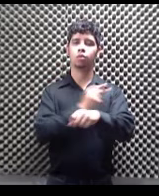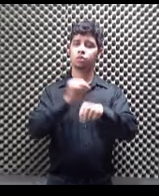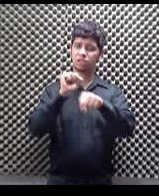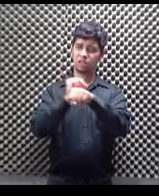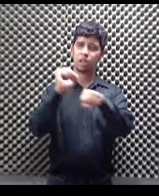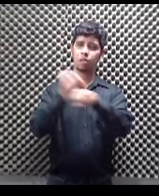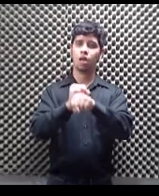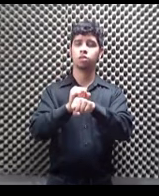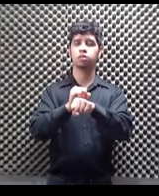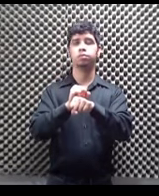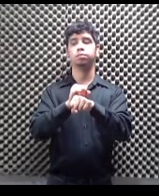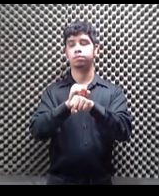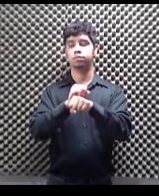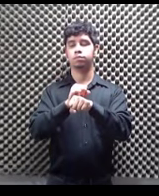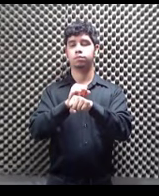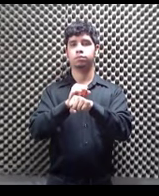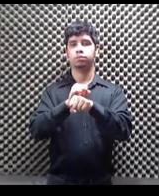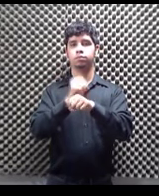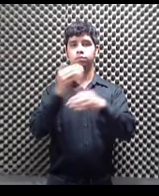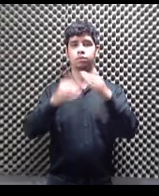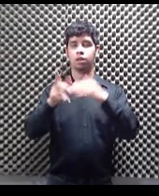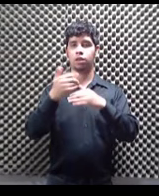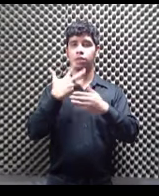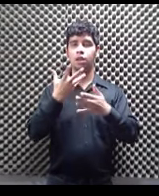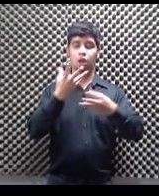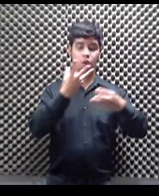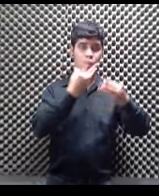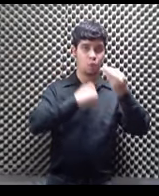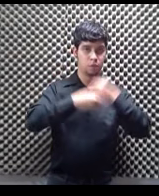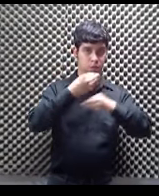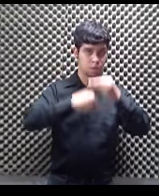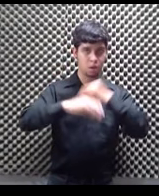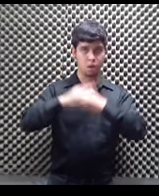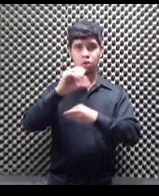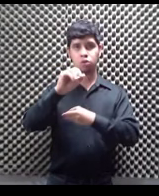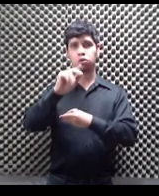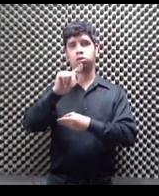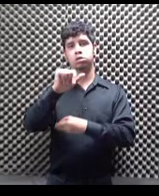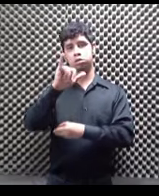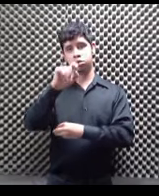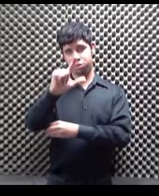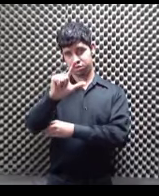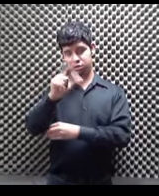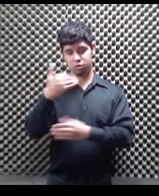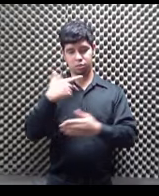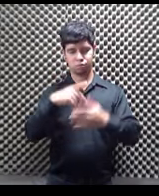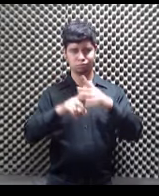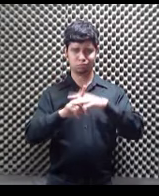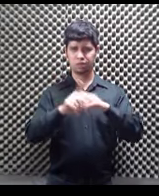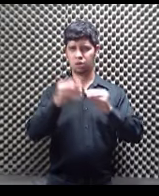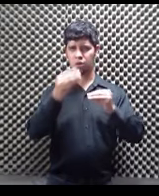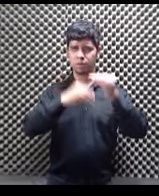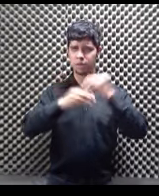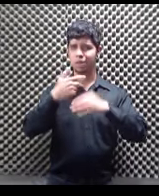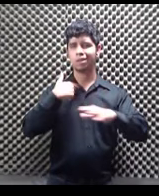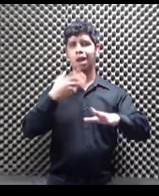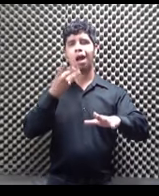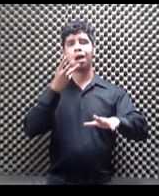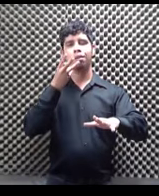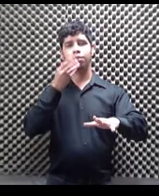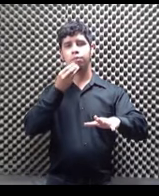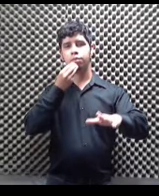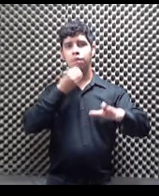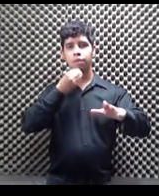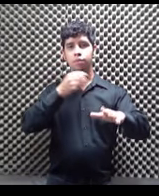trabajando ya la parte del cóctel, donde va a haber comida, hay bebida y hay